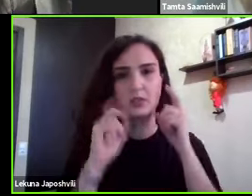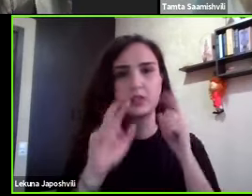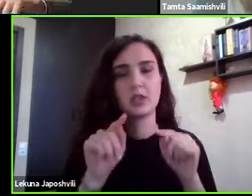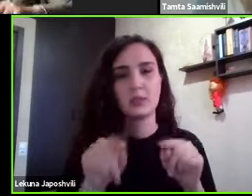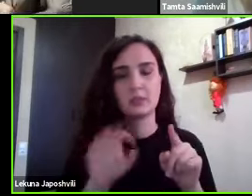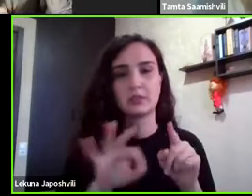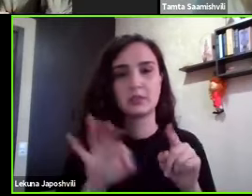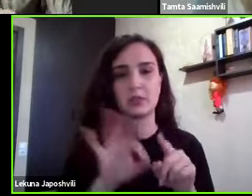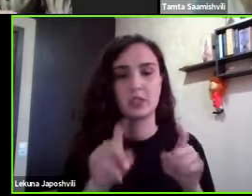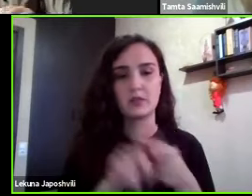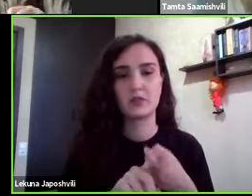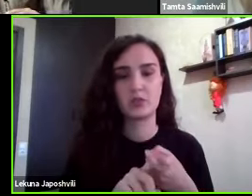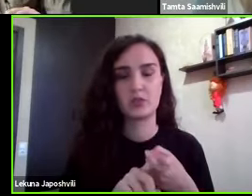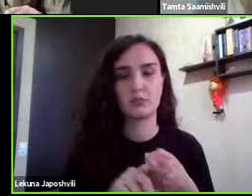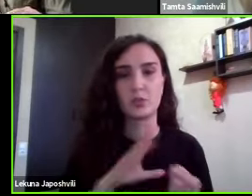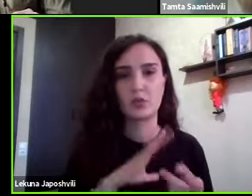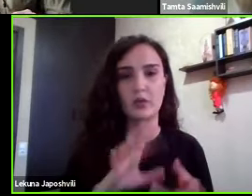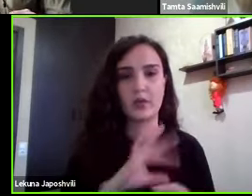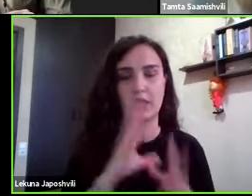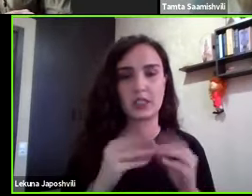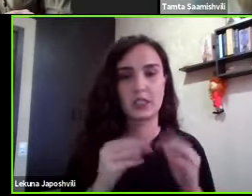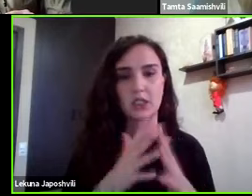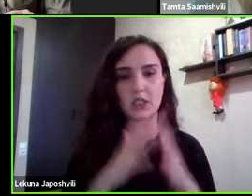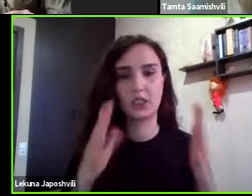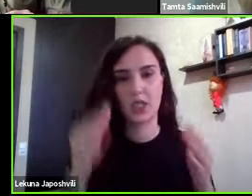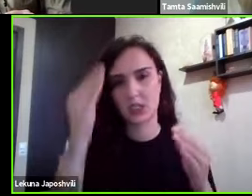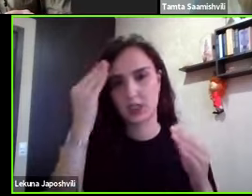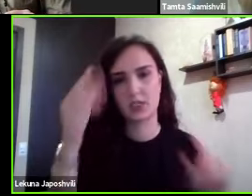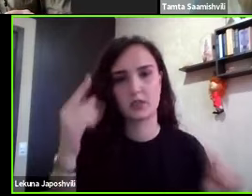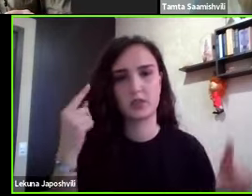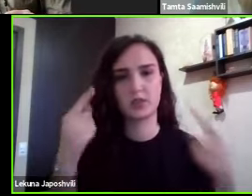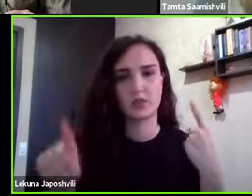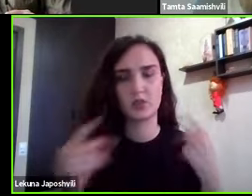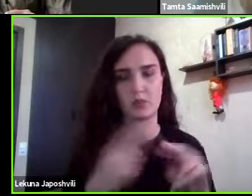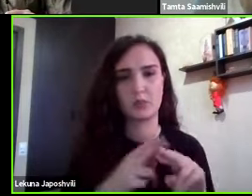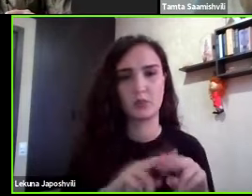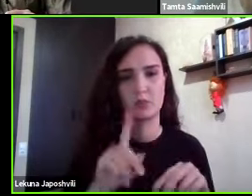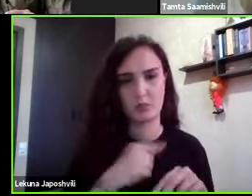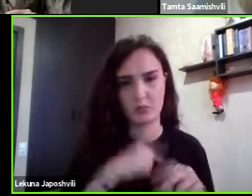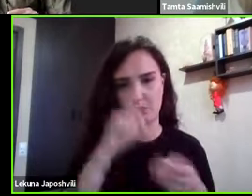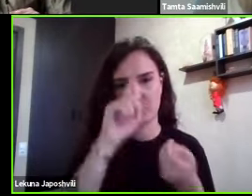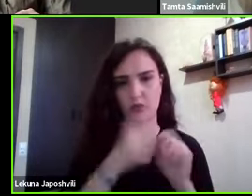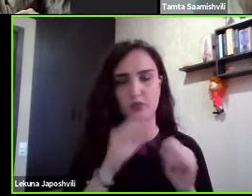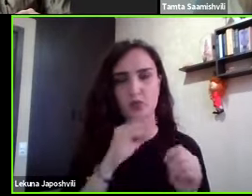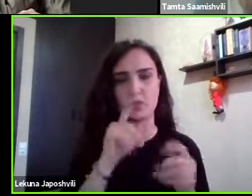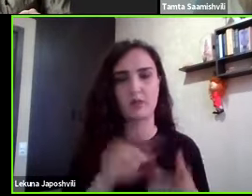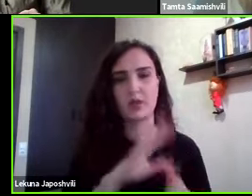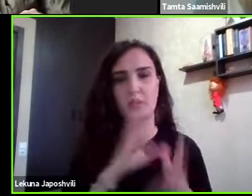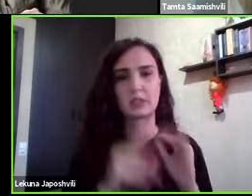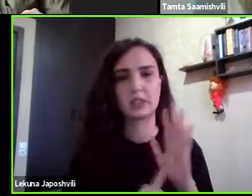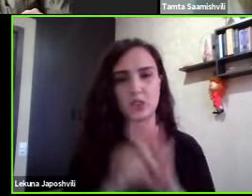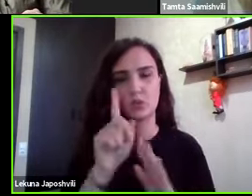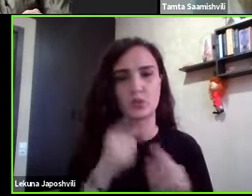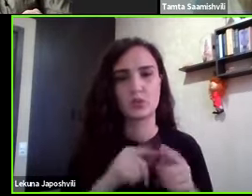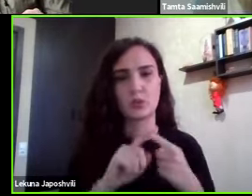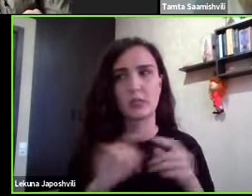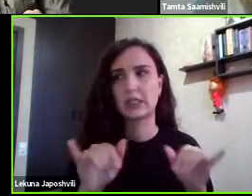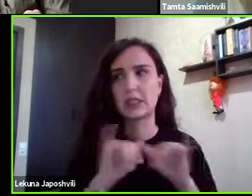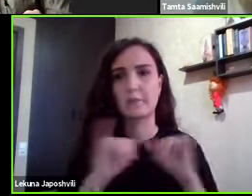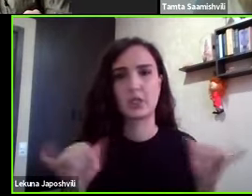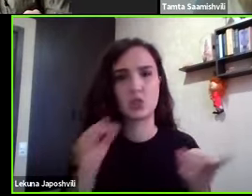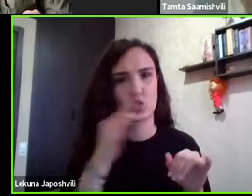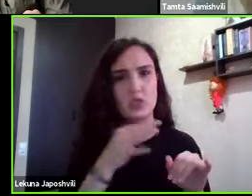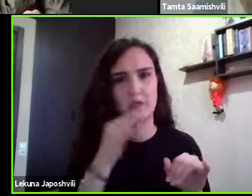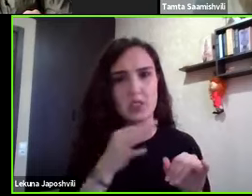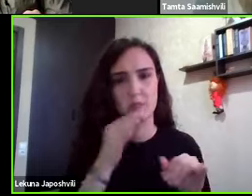ამასთან დაკავშირებით, მე მგონი იყო ყველაზე დიდი ასთა სხვადასხვაობა, იმიტომ რომ მე მახსოვს, რომ როცა ის ყველაფერი დაიწყო, ეს პანდემია, ჯერ კიდევ